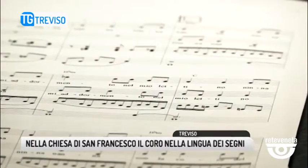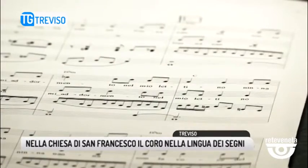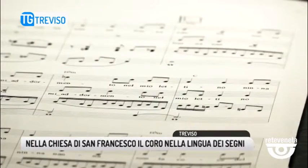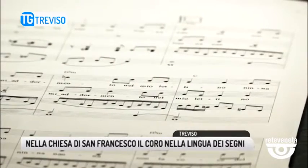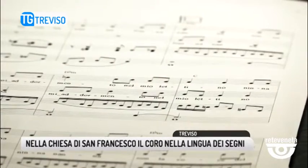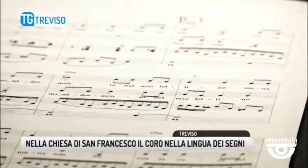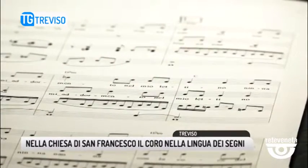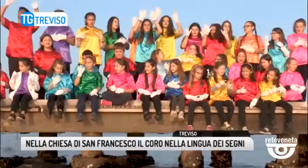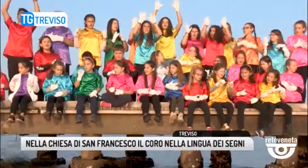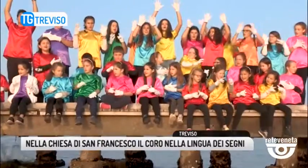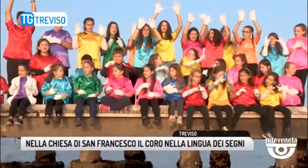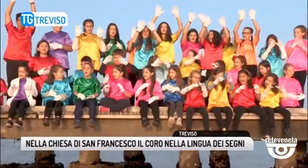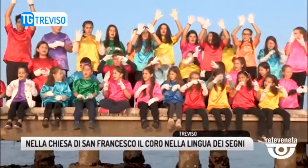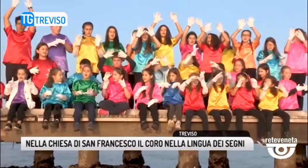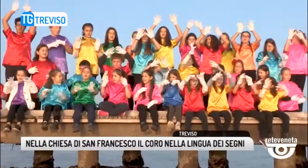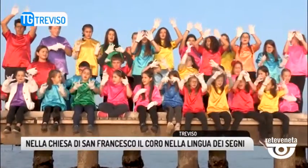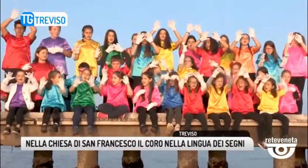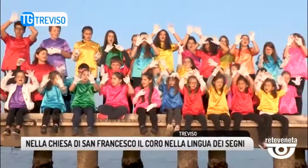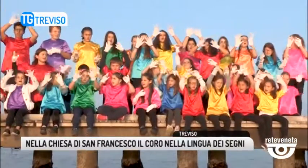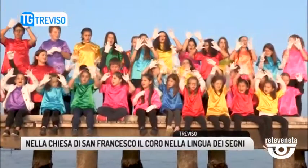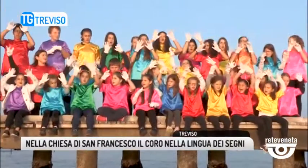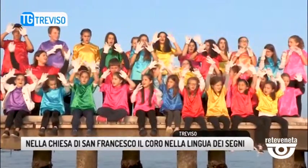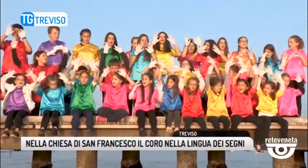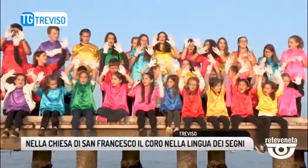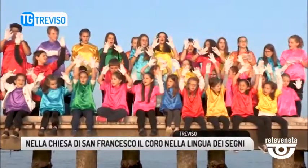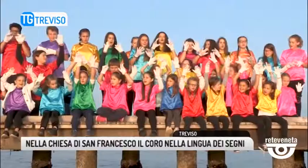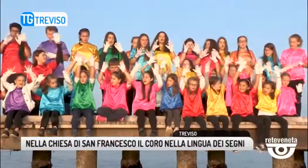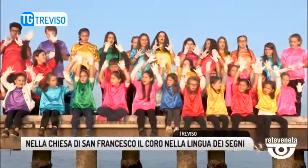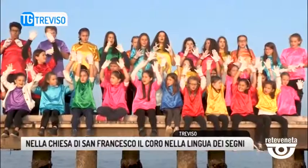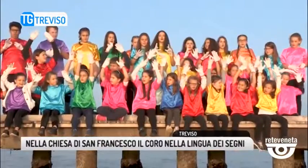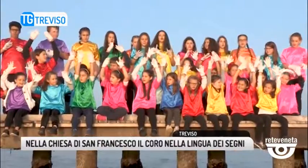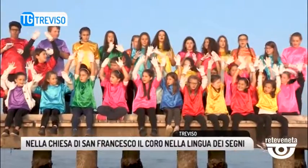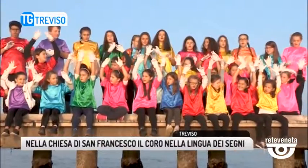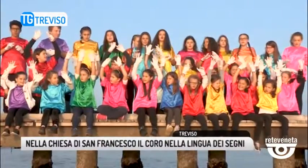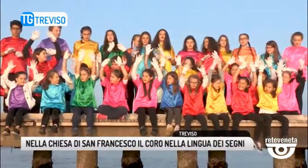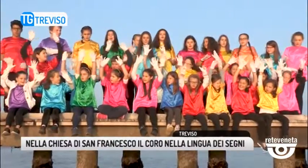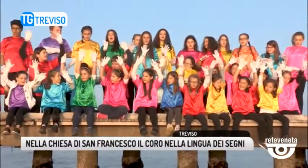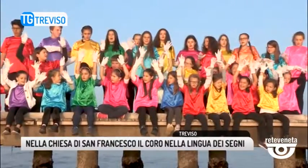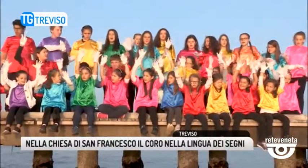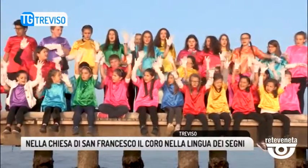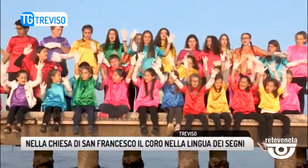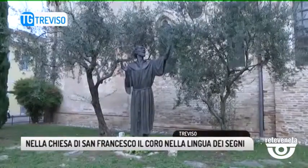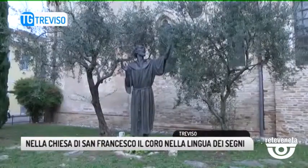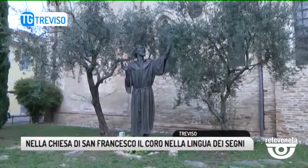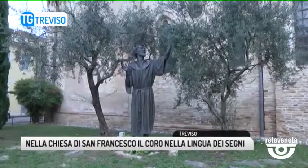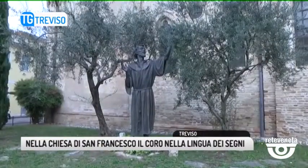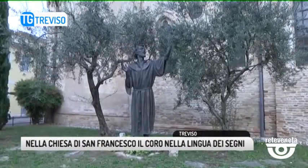Sempre atteso a Treviso, domani sera si esibirà il coro Mani Bianche del Veneto diretto da Chiara Catapan. Lo farà nella suggestiva chiesa di San